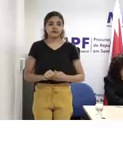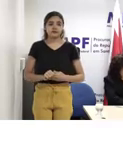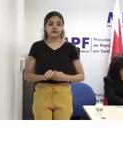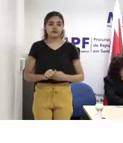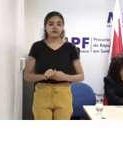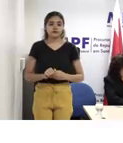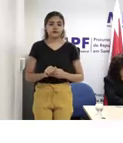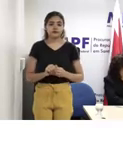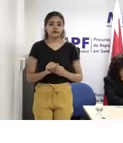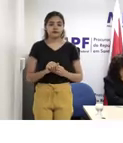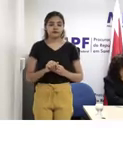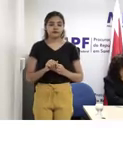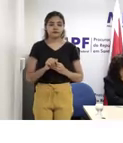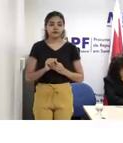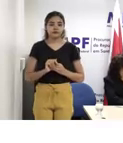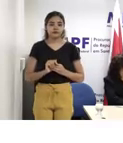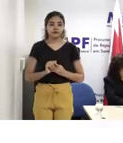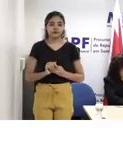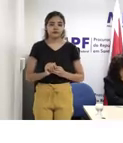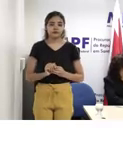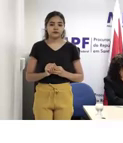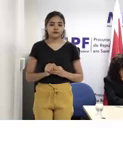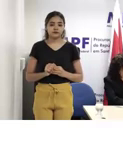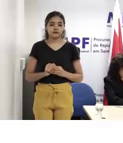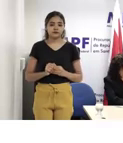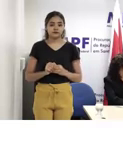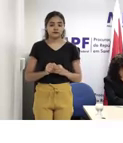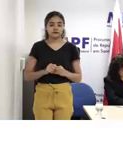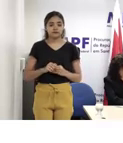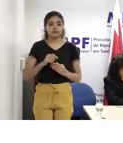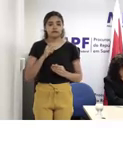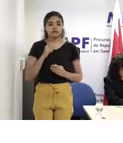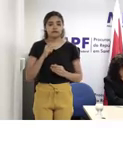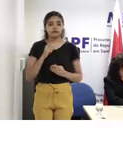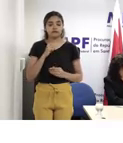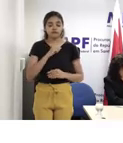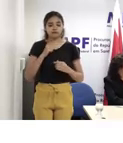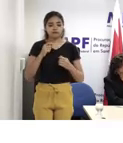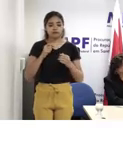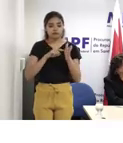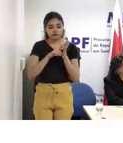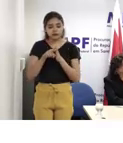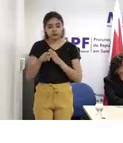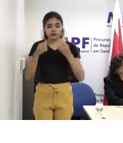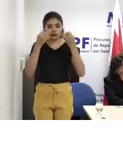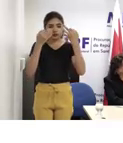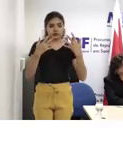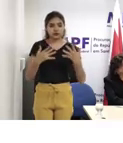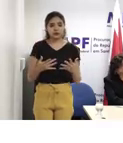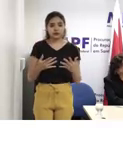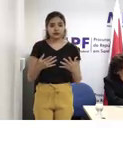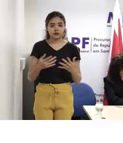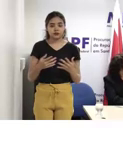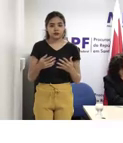e a criança adolescente é o a constituição reconhece que é o bem mais valioso do país as crianças